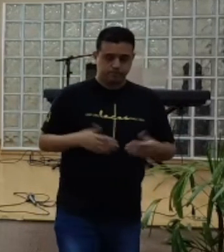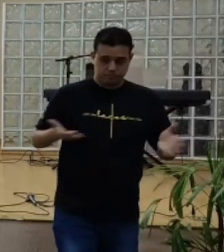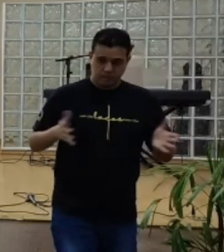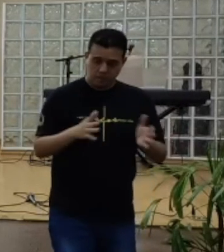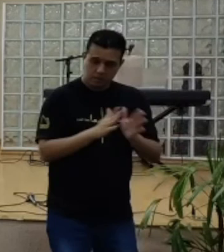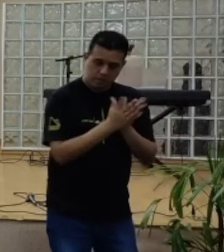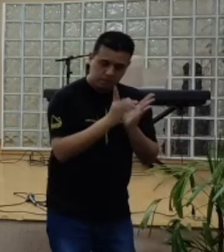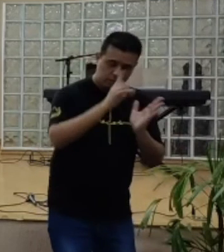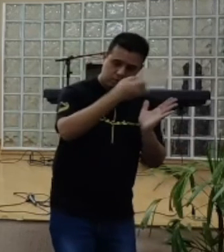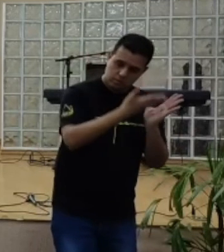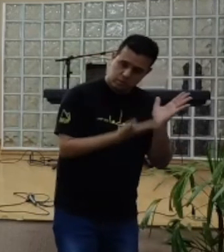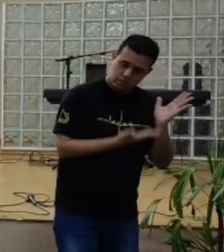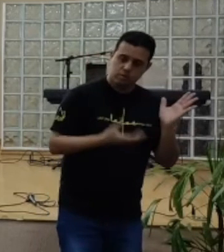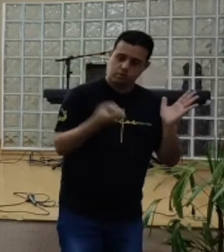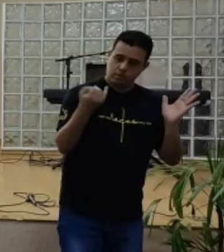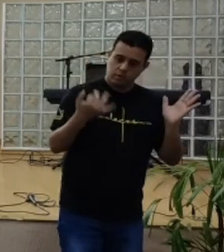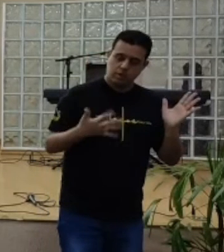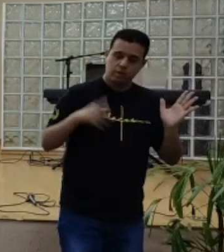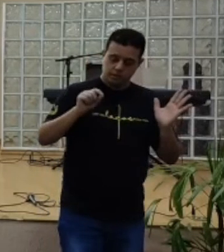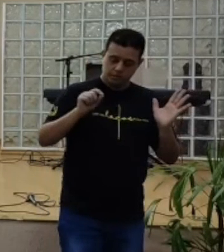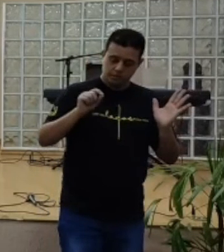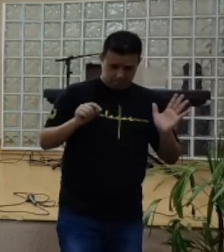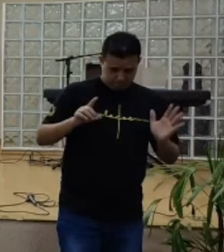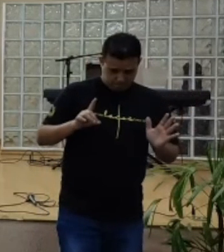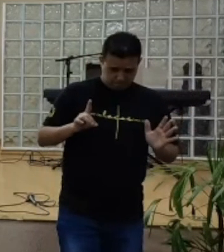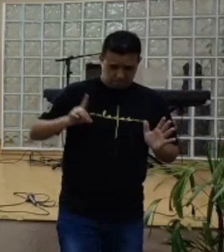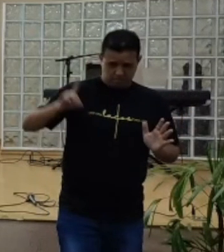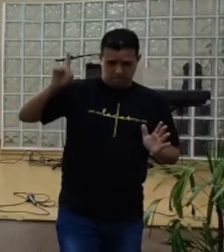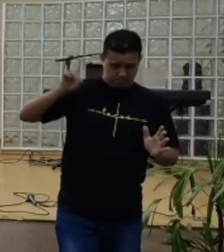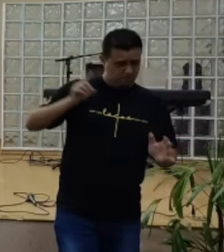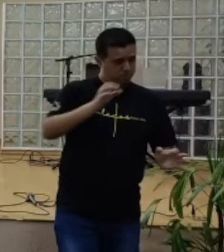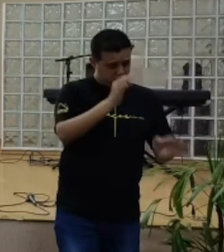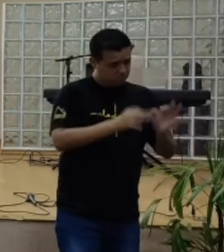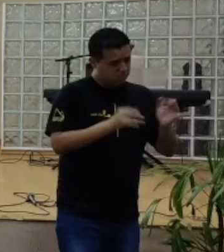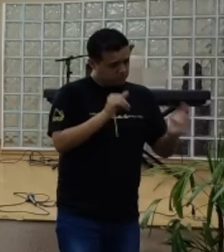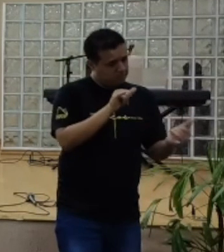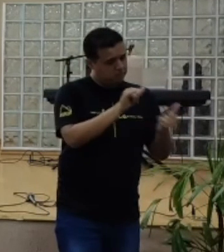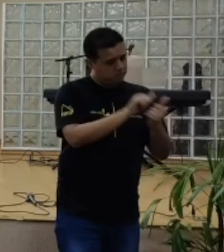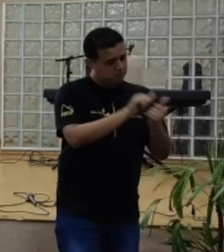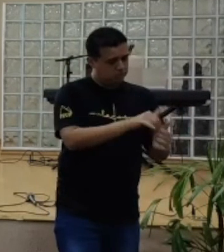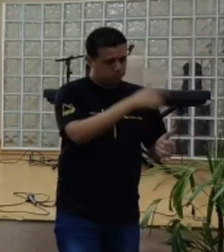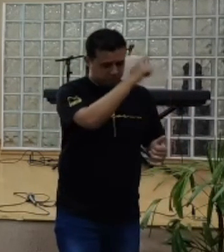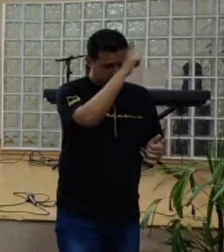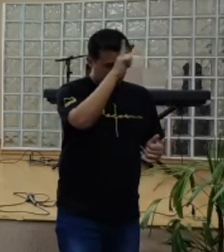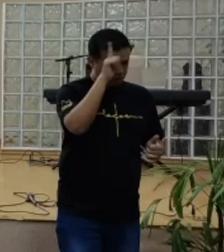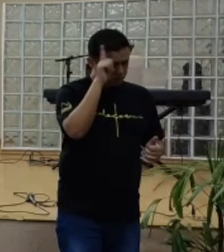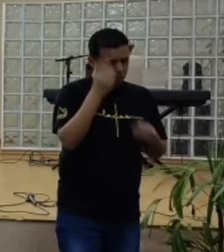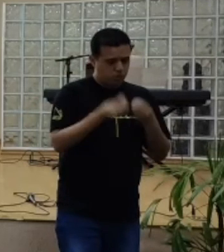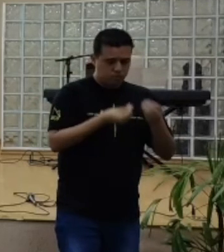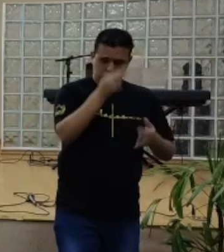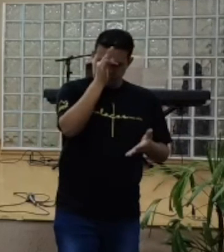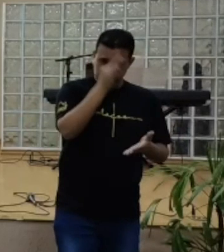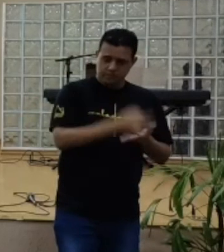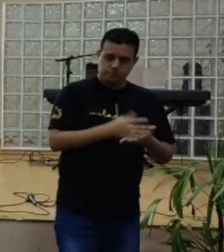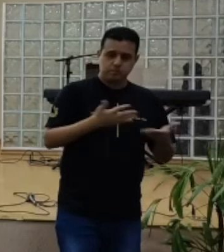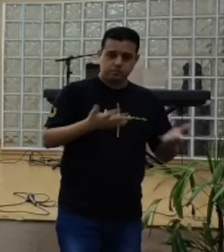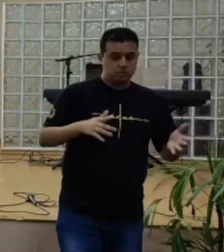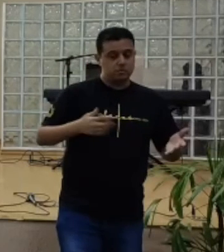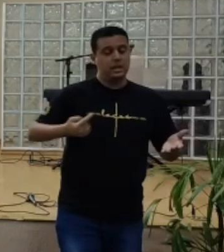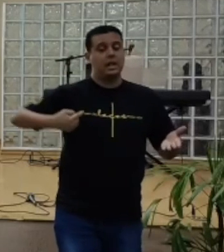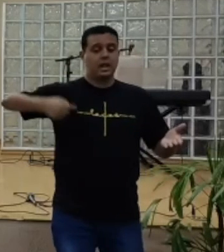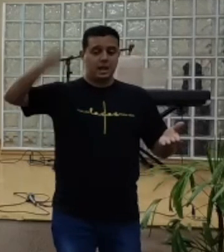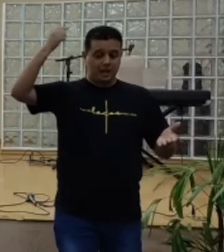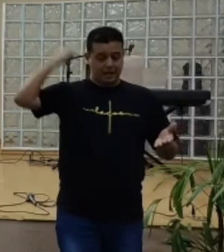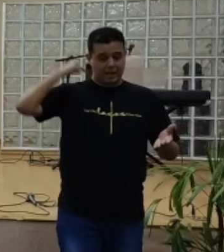Deus justificaria os gentios pela fé, preanunciou o Evangelho a Abraão, dizendo, em